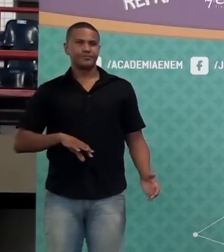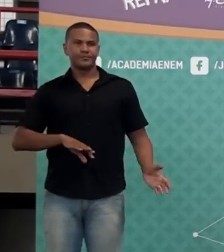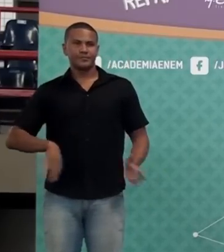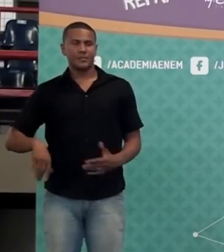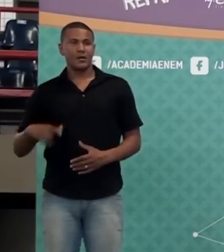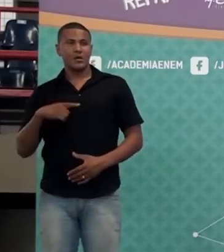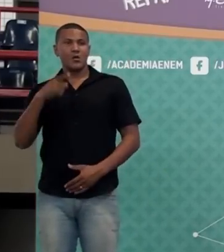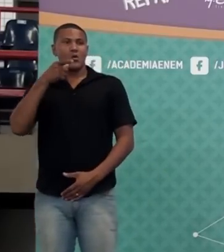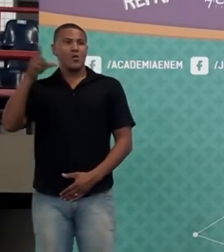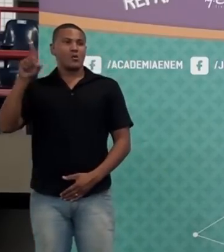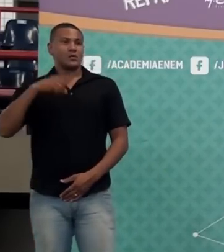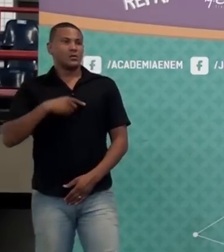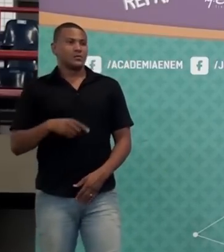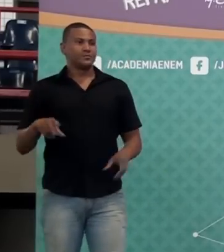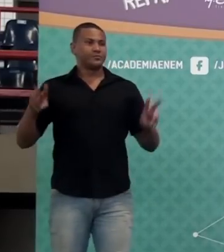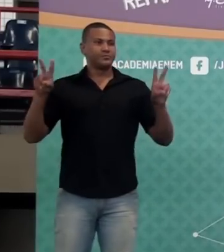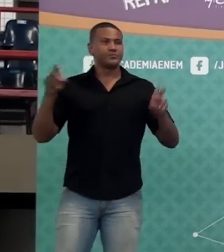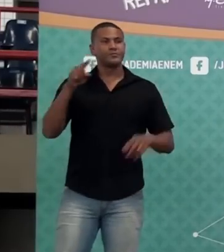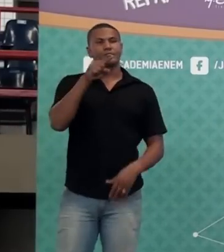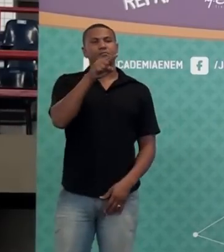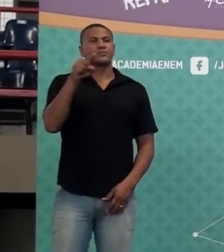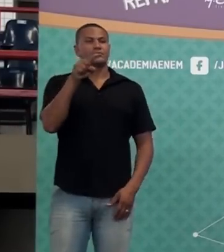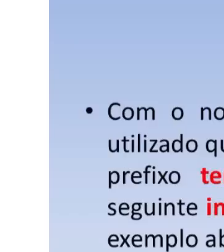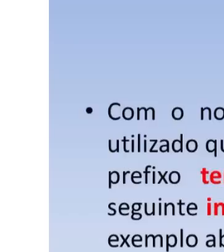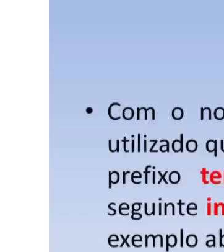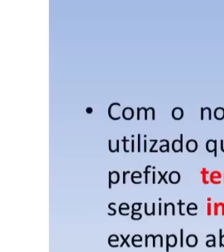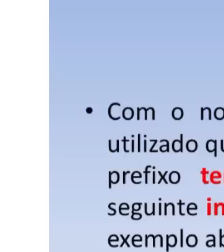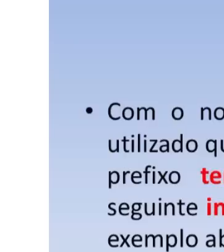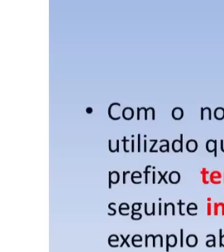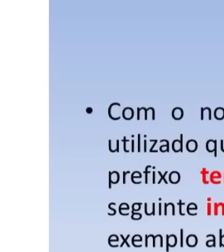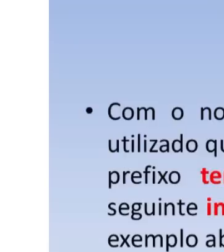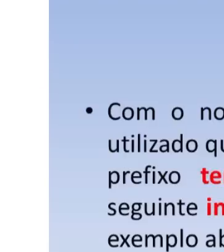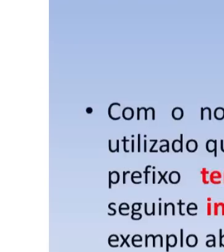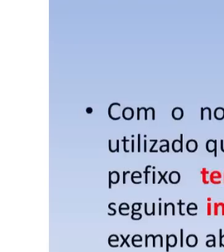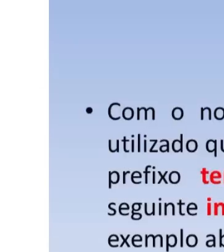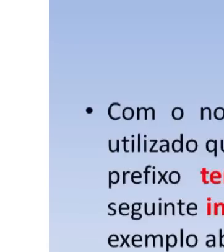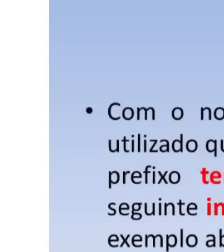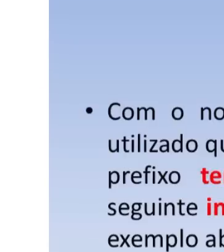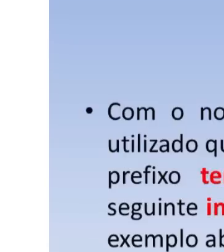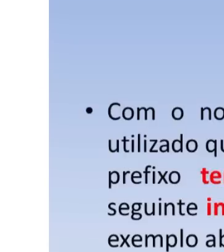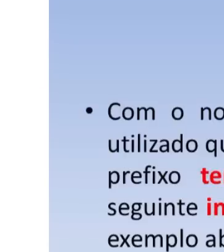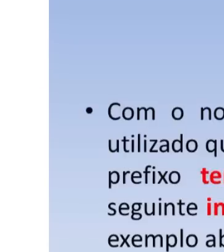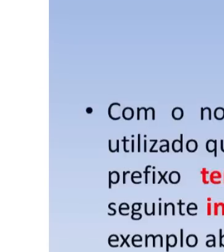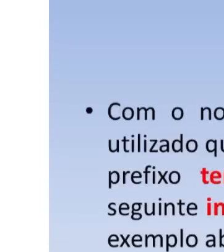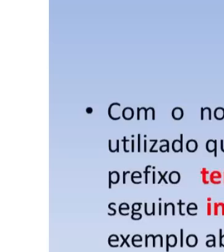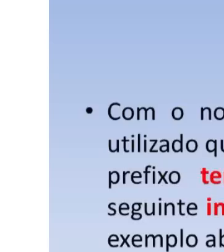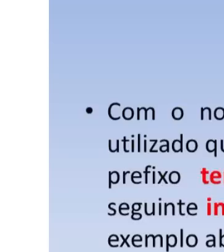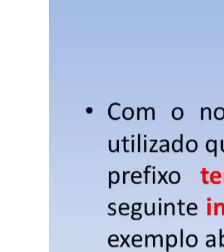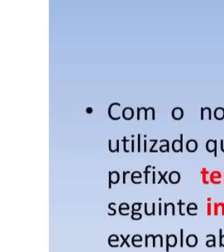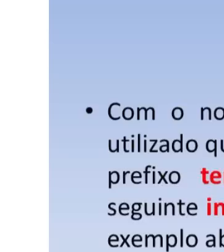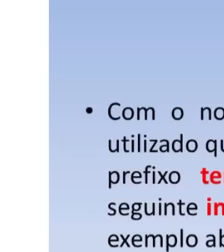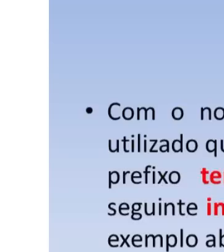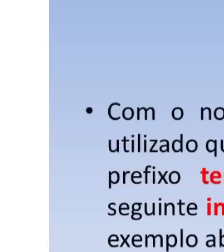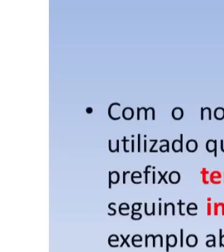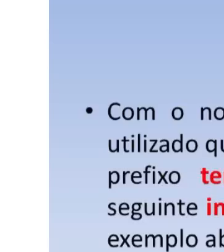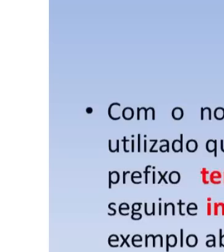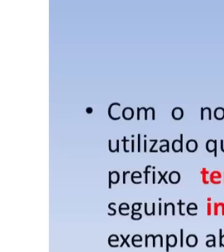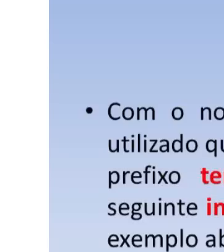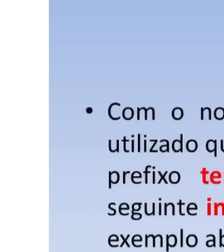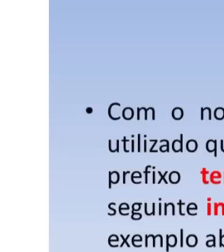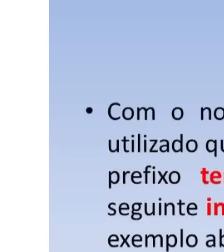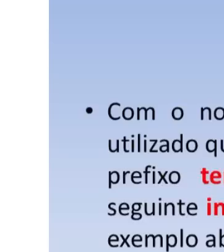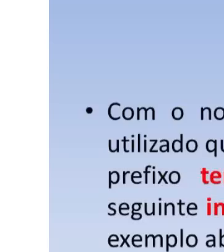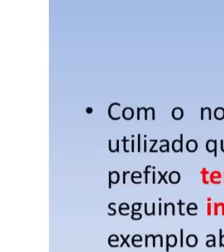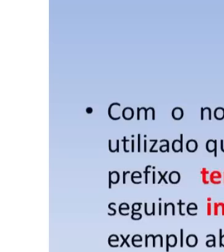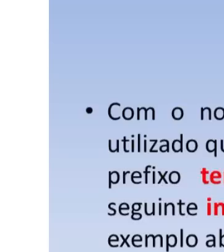informação, uso do hífen. Com o novo acordo, o hífen passou a ser utilizado quando a palavra for